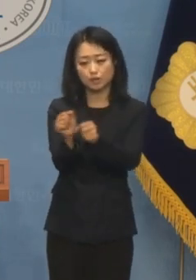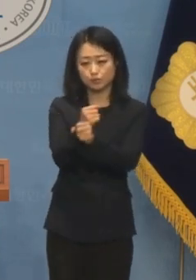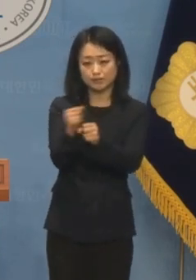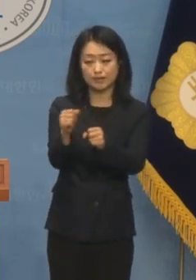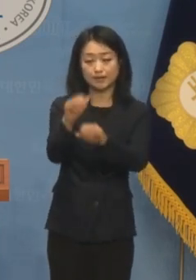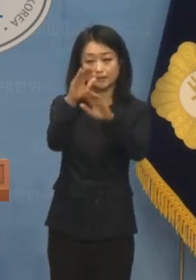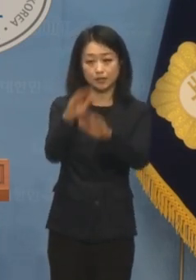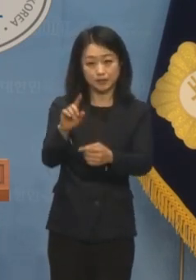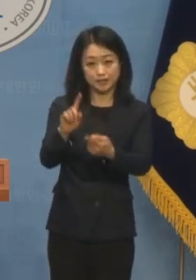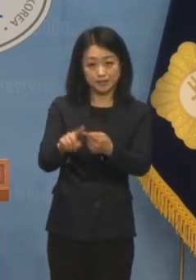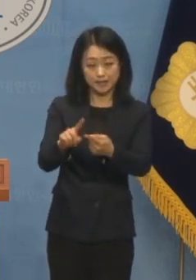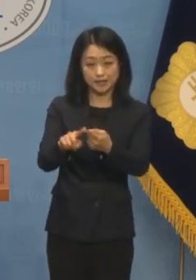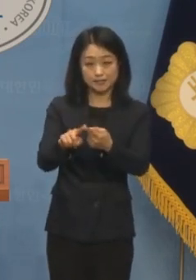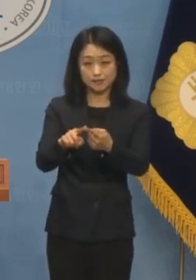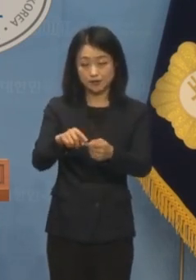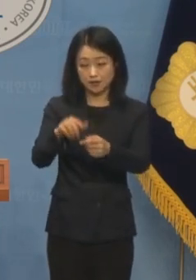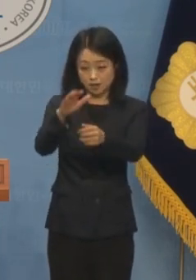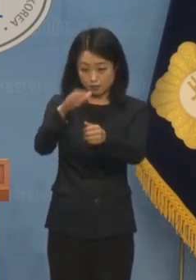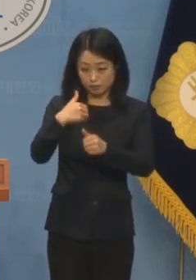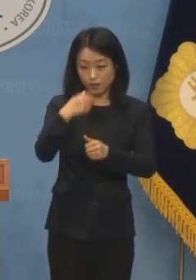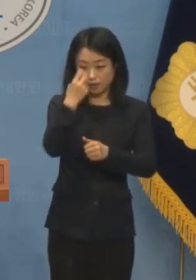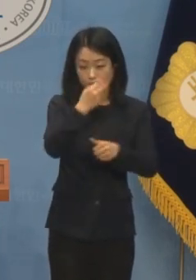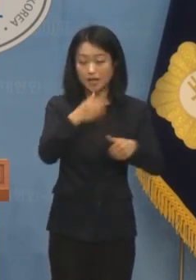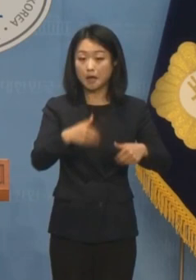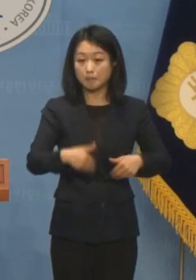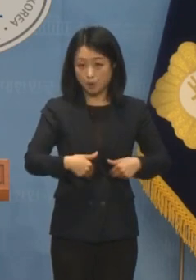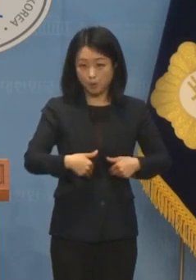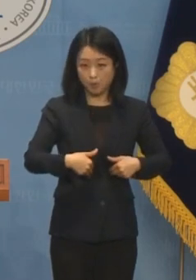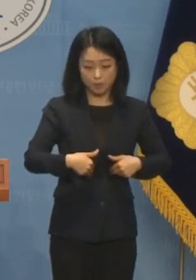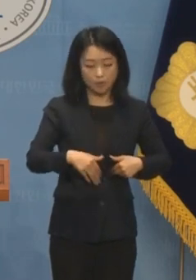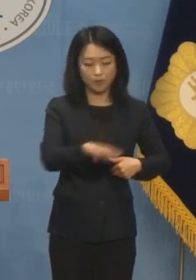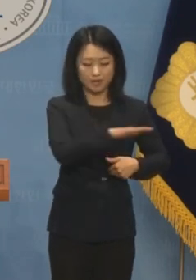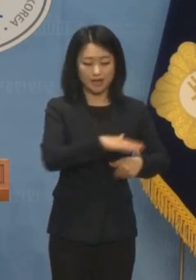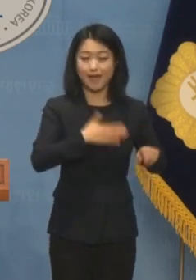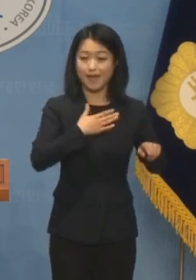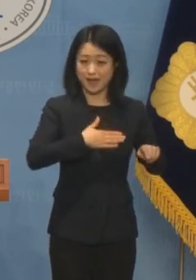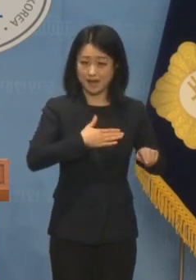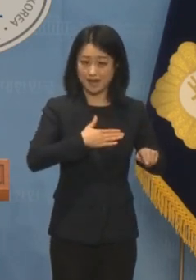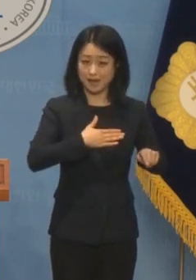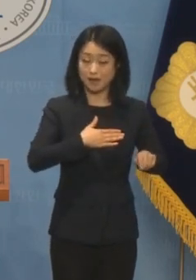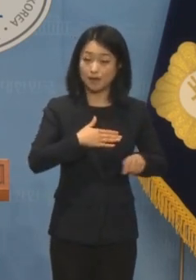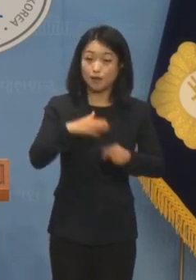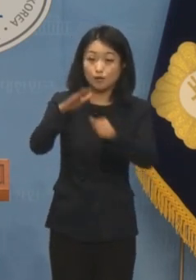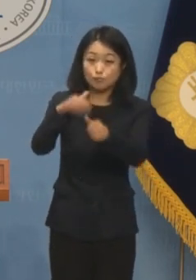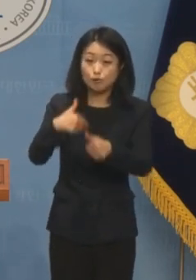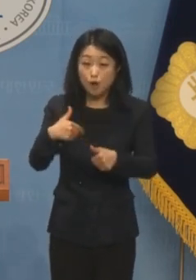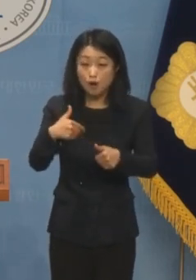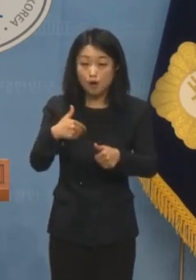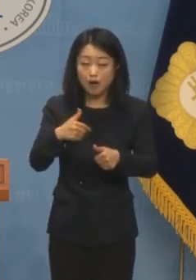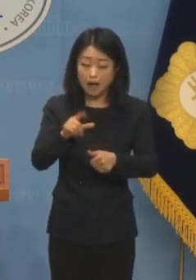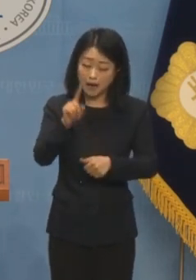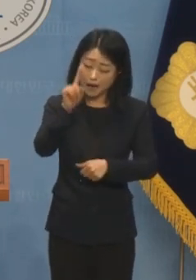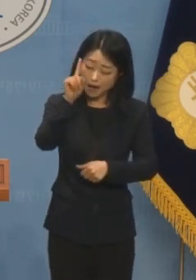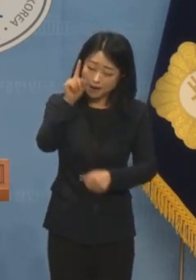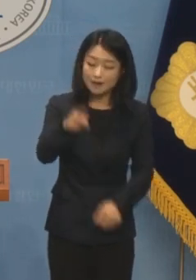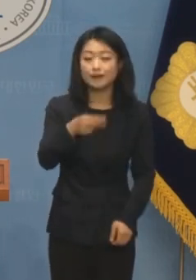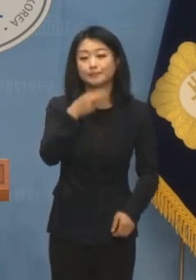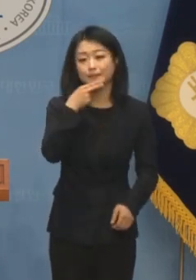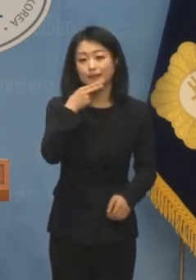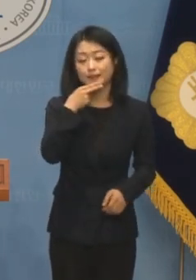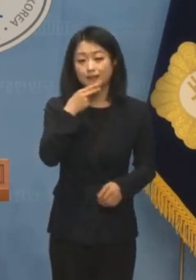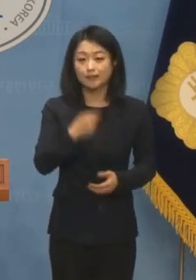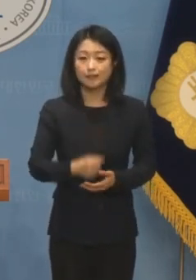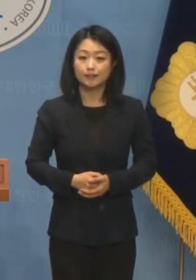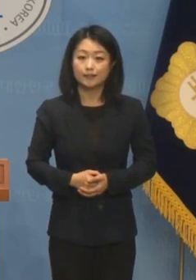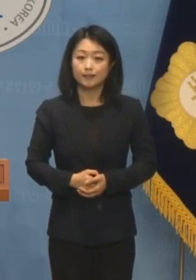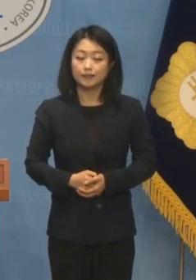전에 이미 소환조사 공감대를 형성해 놓고도 여지껏 소환조사에 소자도 꺼내지 않고 있습니다.